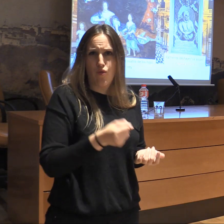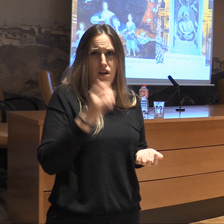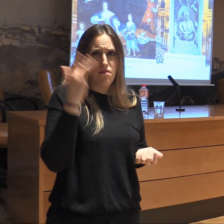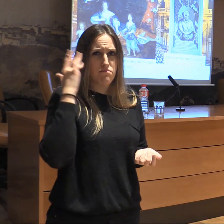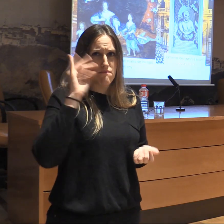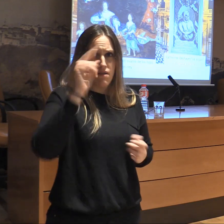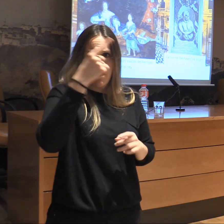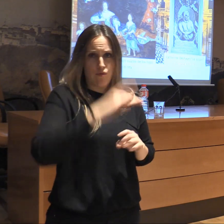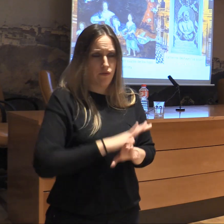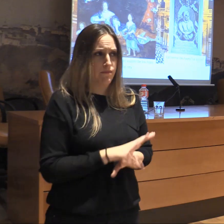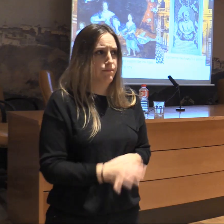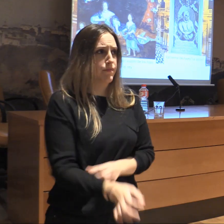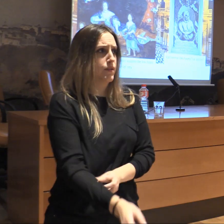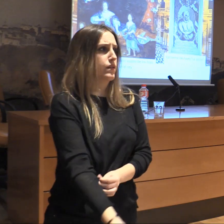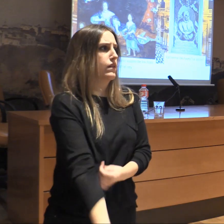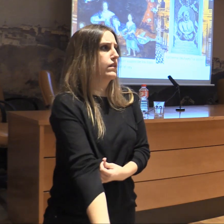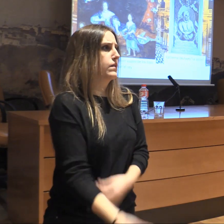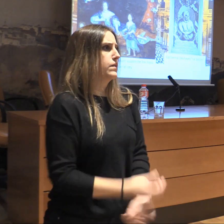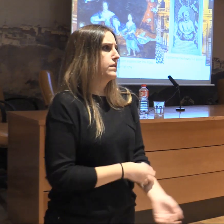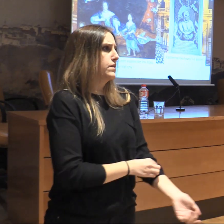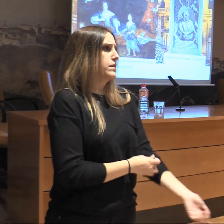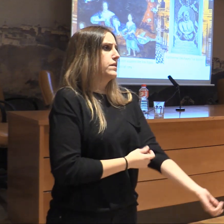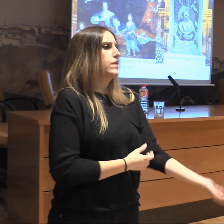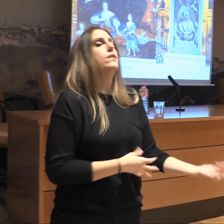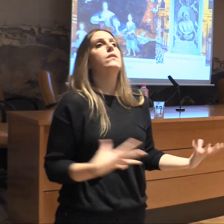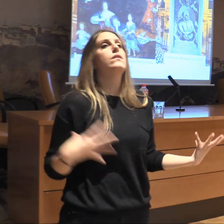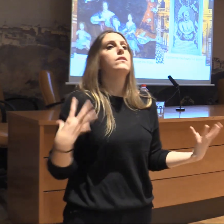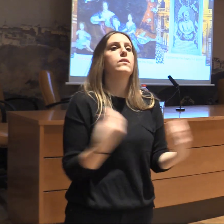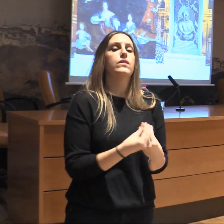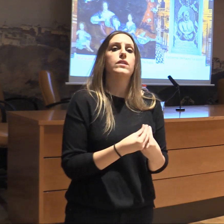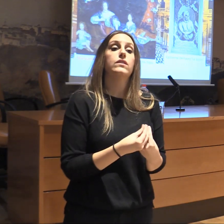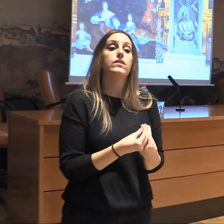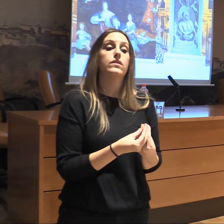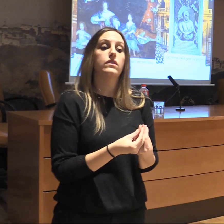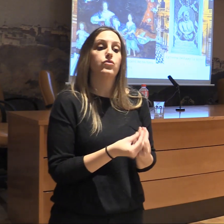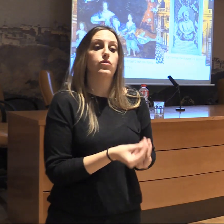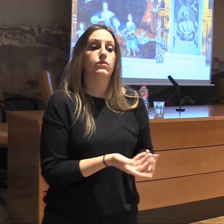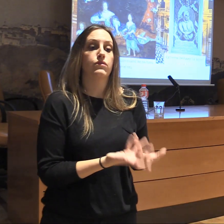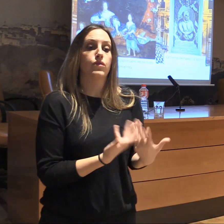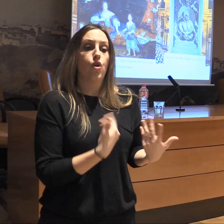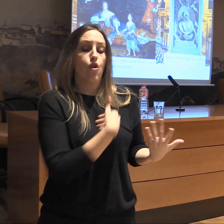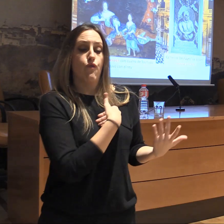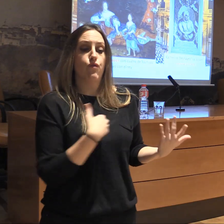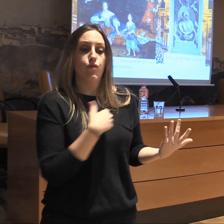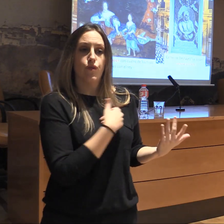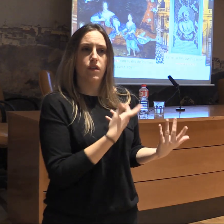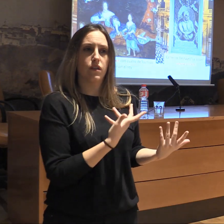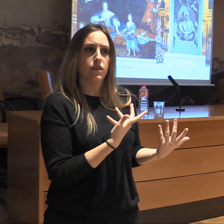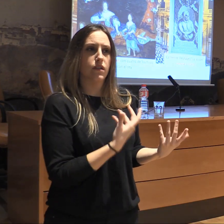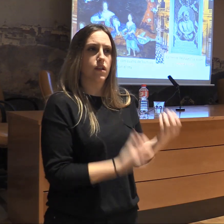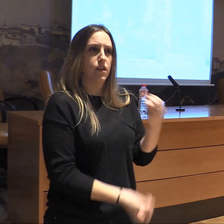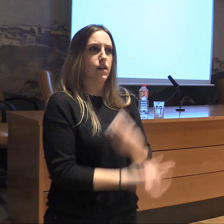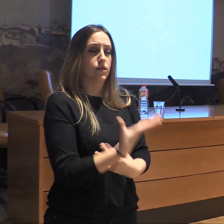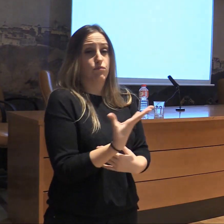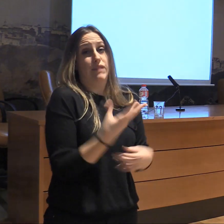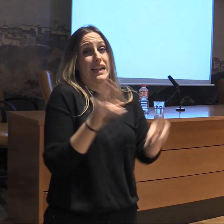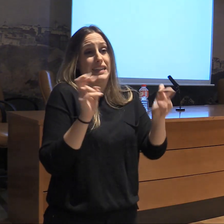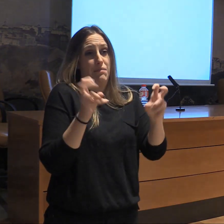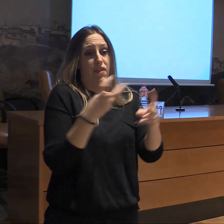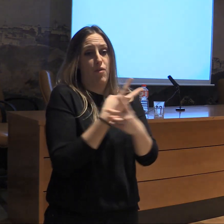famosas. Bueno, con estos personajes y algunos otros surgió la Fer, el asunto de los